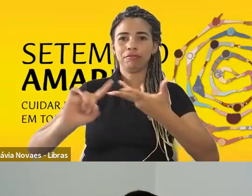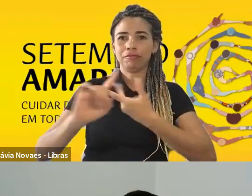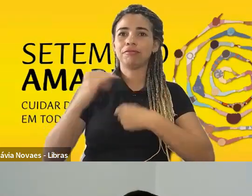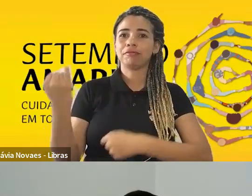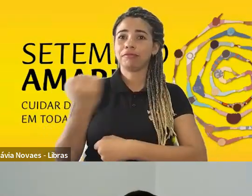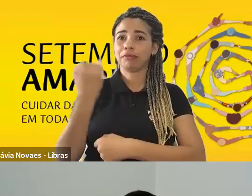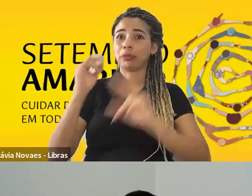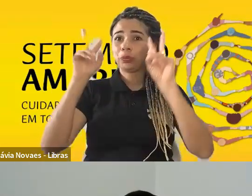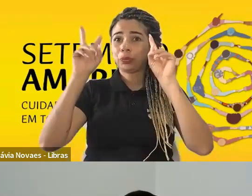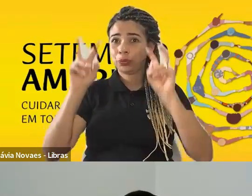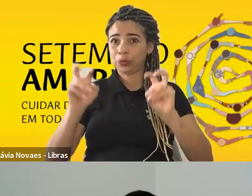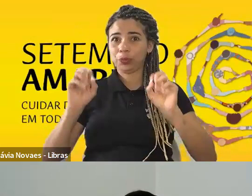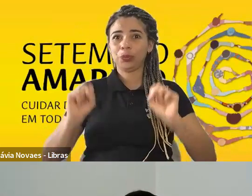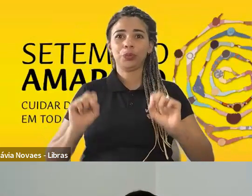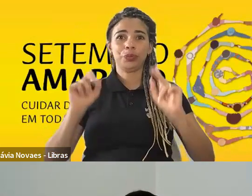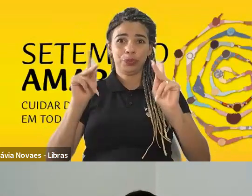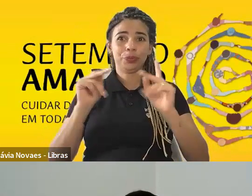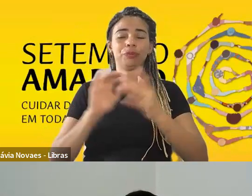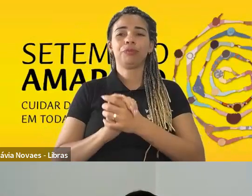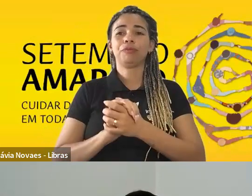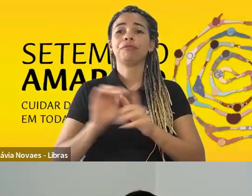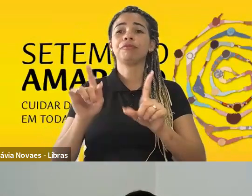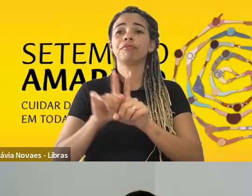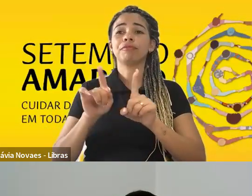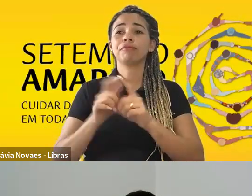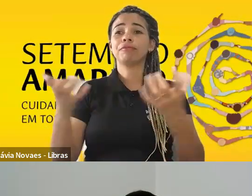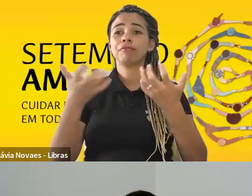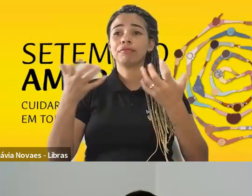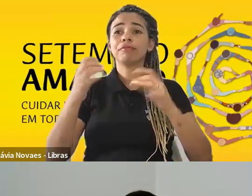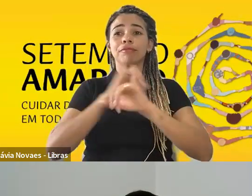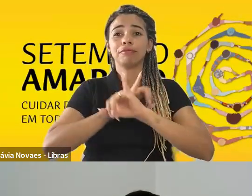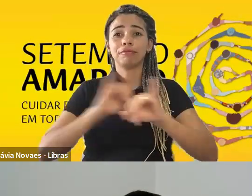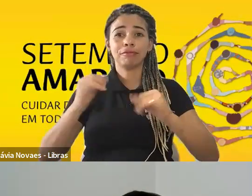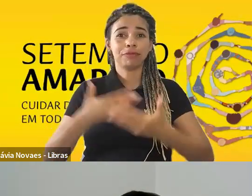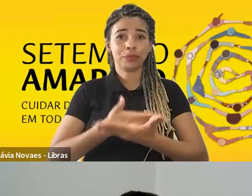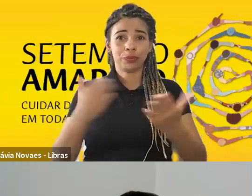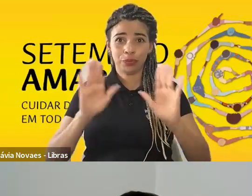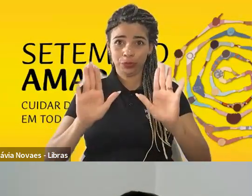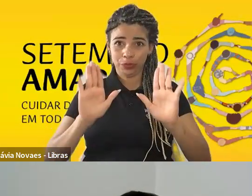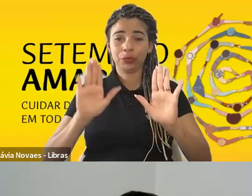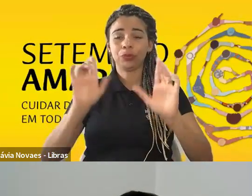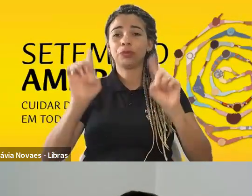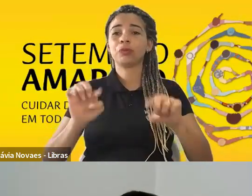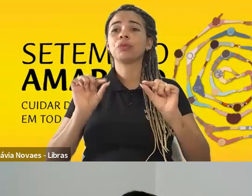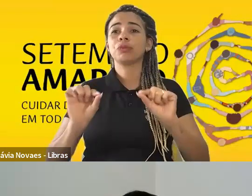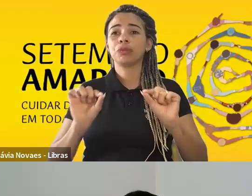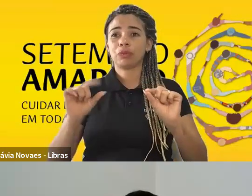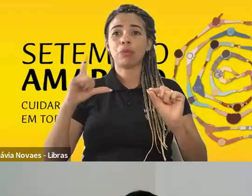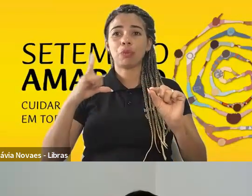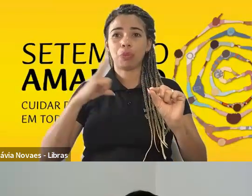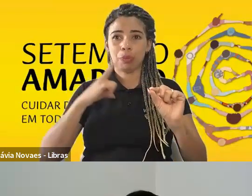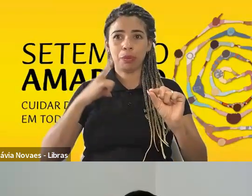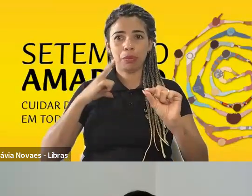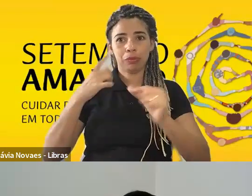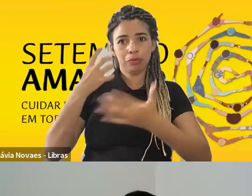tema. Eu gostaria somente de esclarecer ainda, antes de passar a palavra, que nós teríamos a gravação